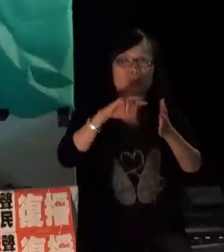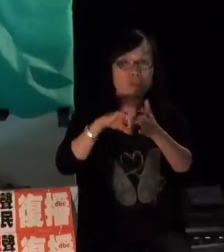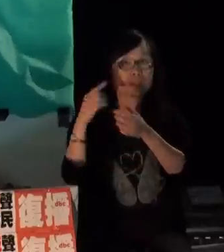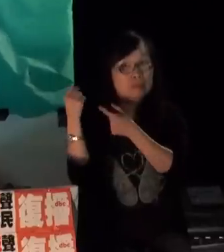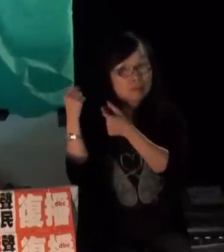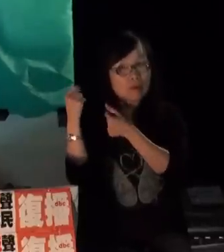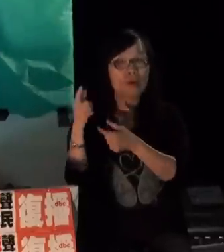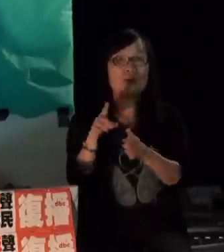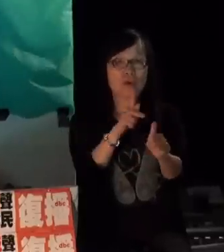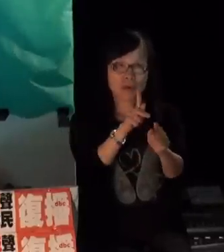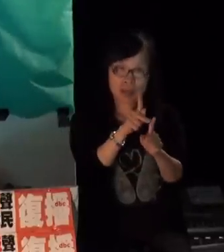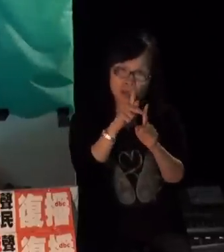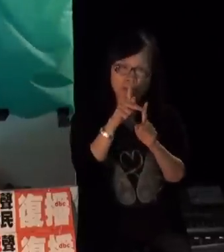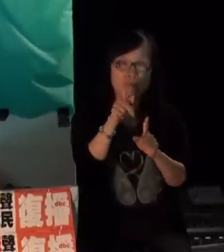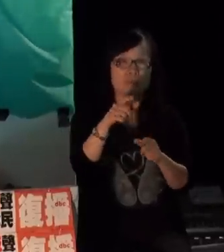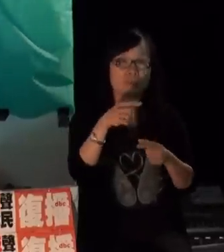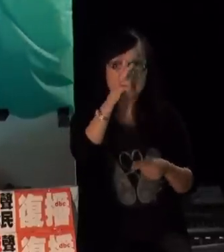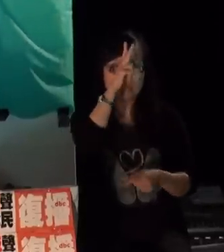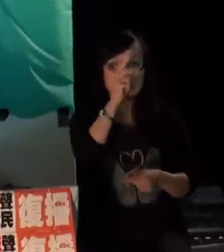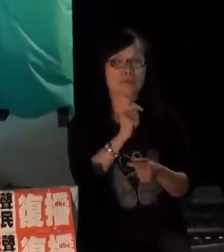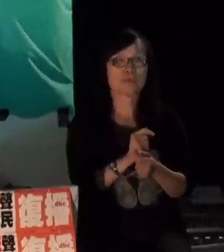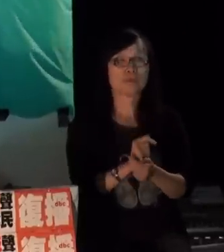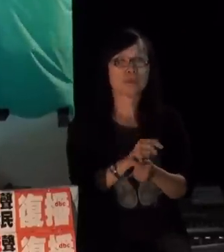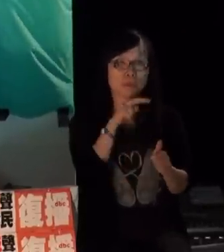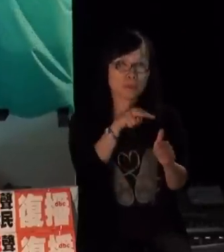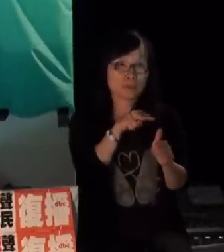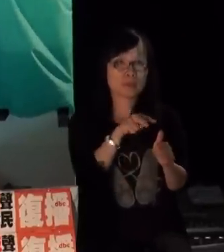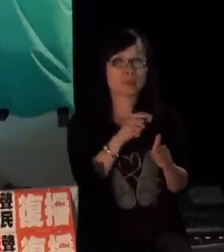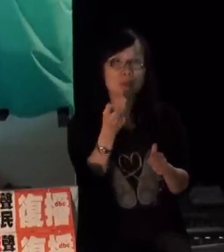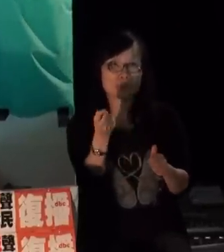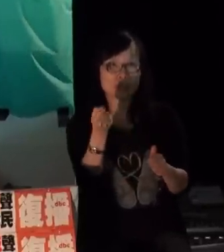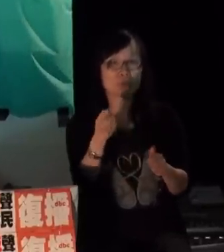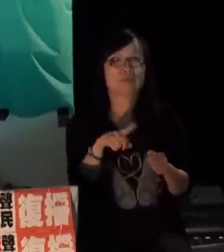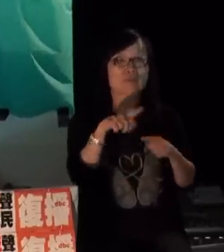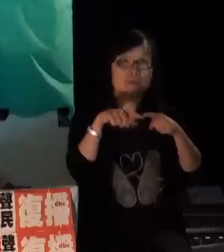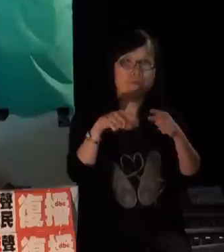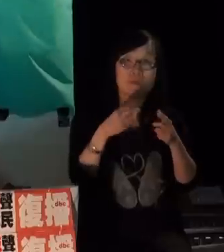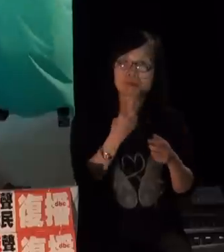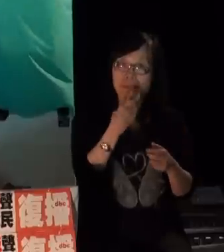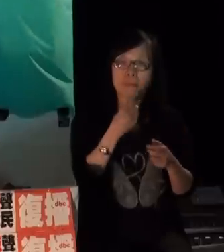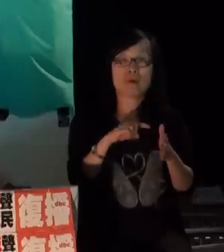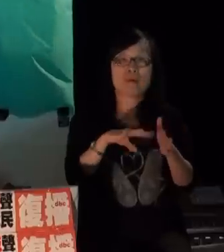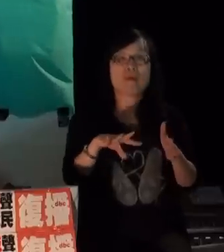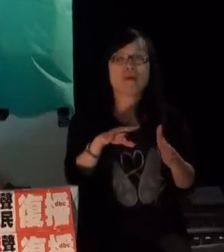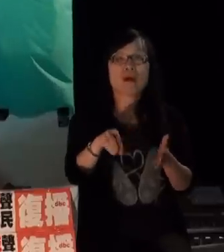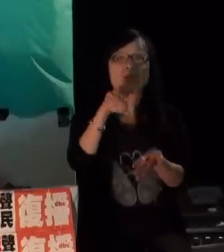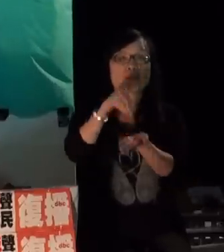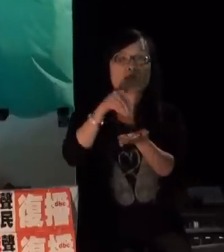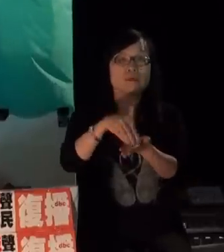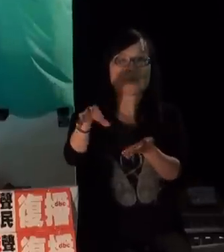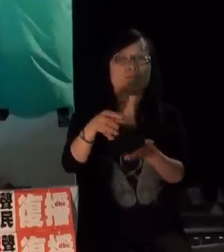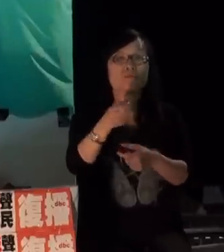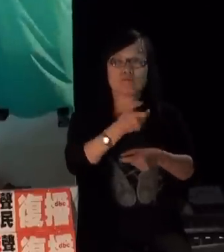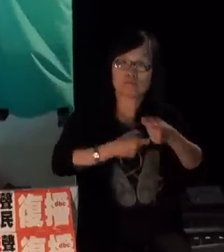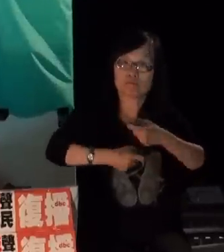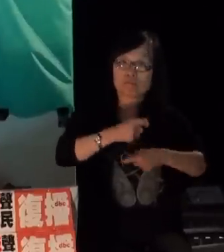用由政府管有很稀有的這個大氣電波是得到確切的運用嘛。